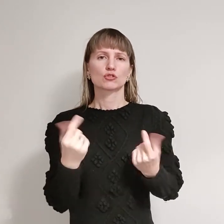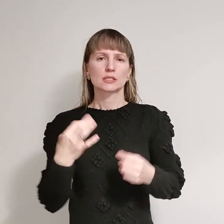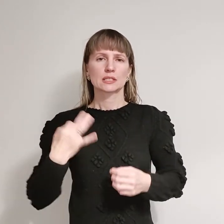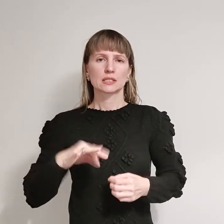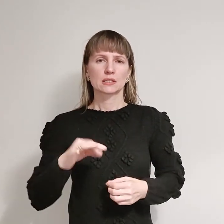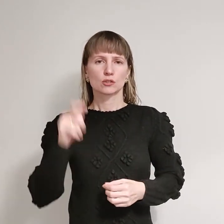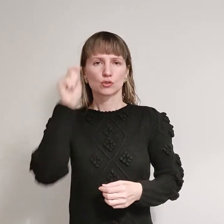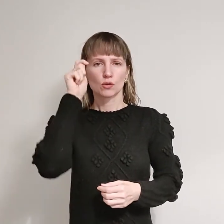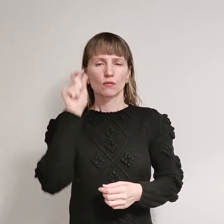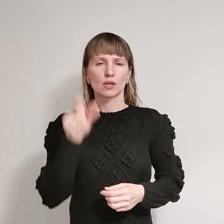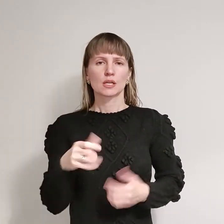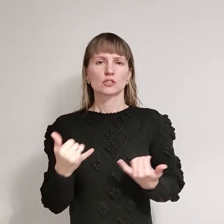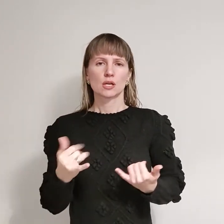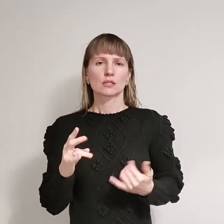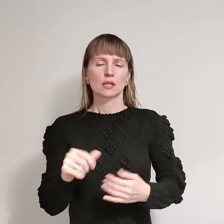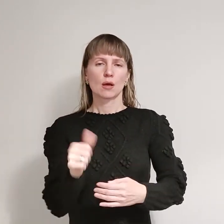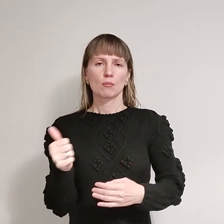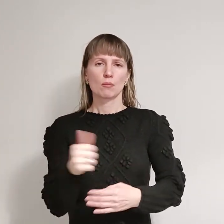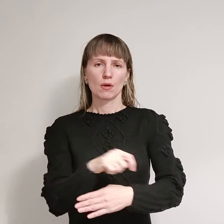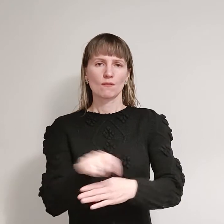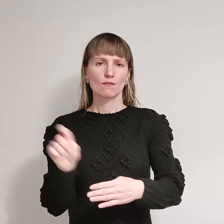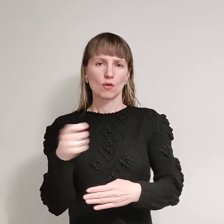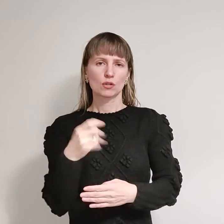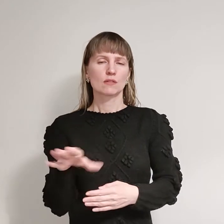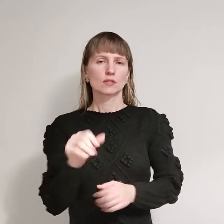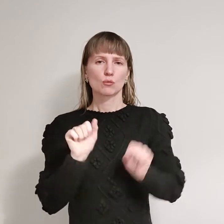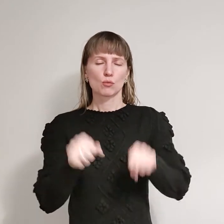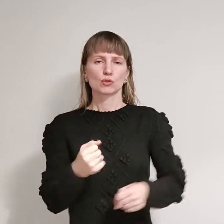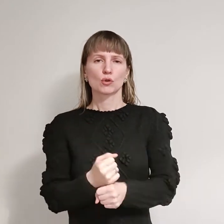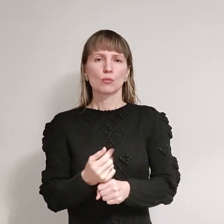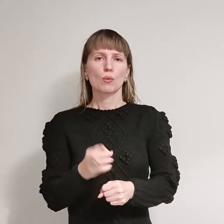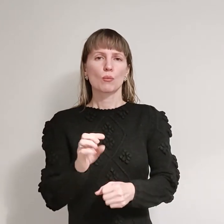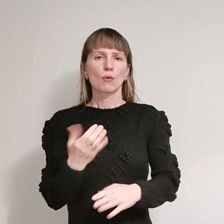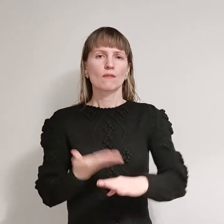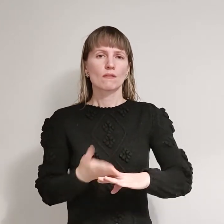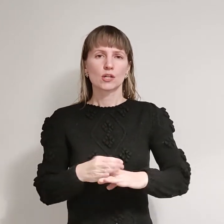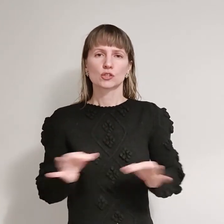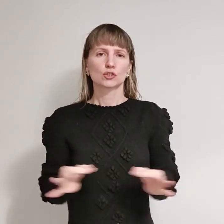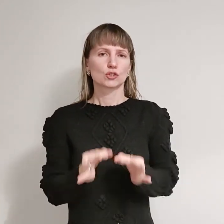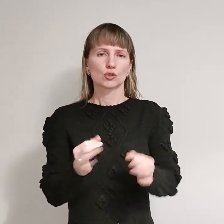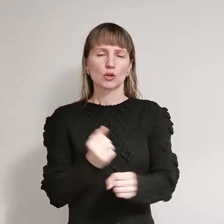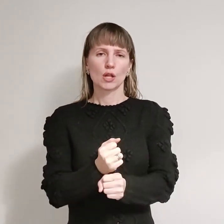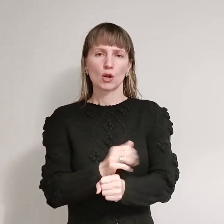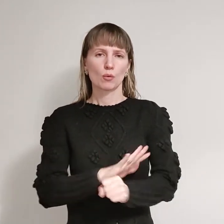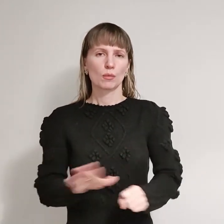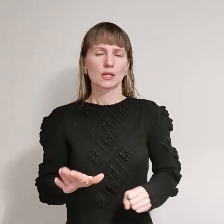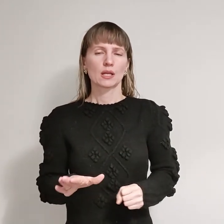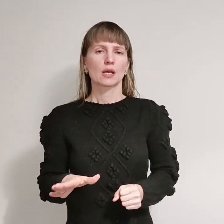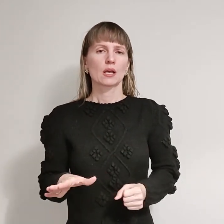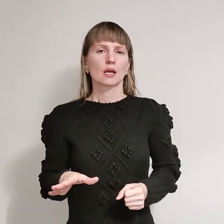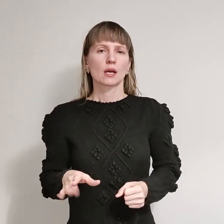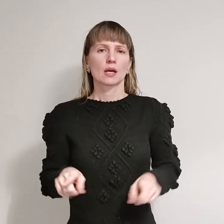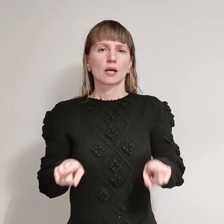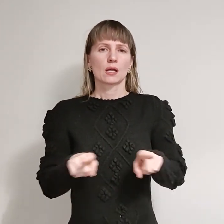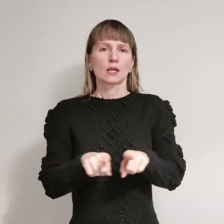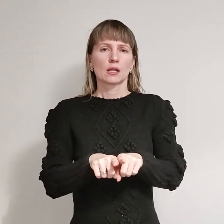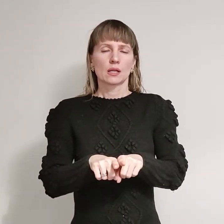чоловіки зараз на передовій. Все можу робити, бо важко нічого не робити. Такі доба не 24